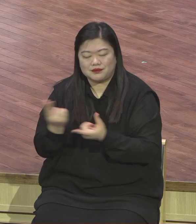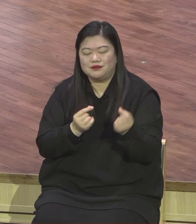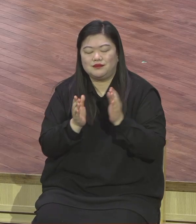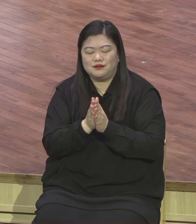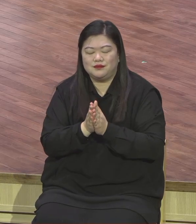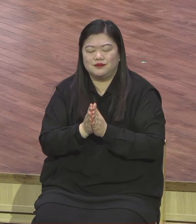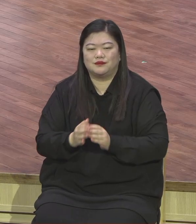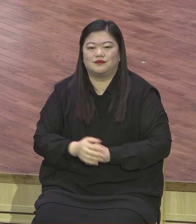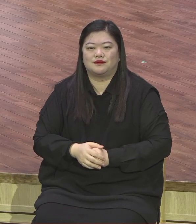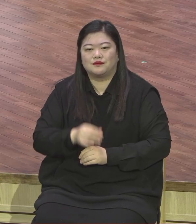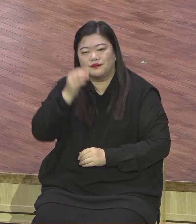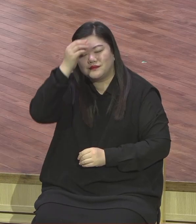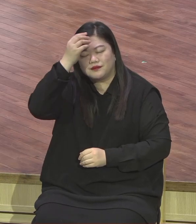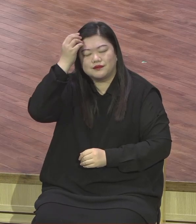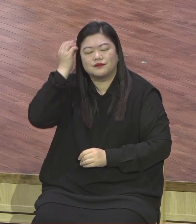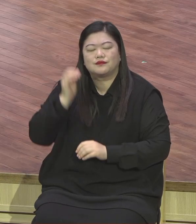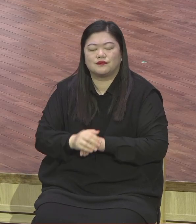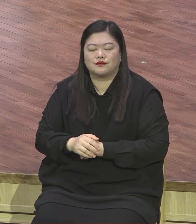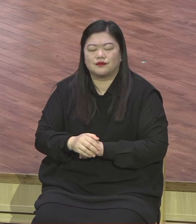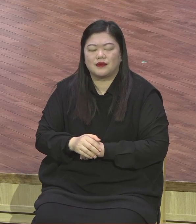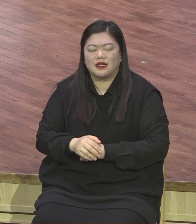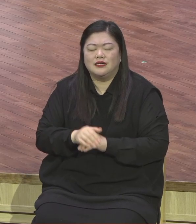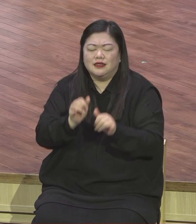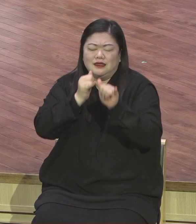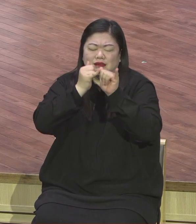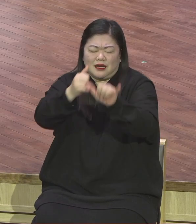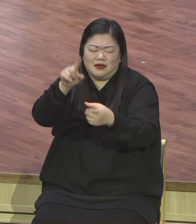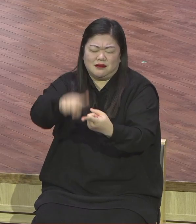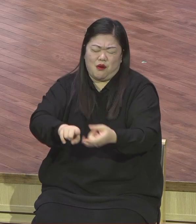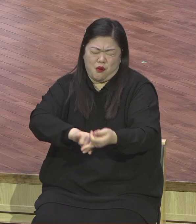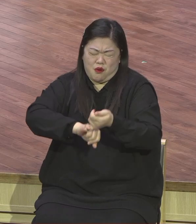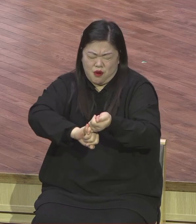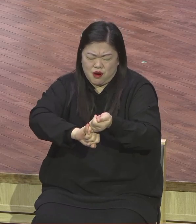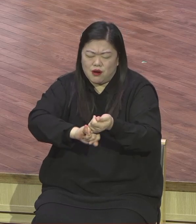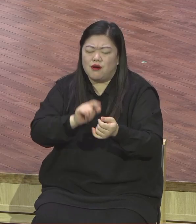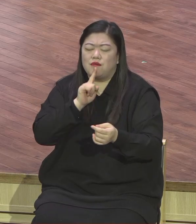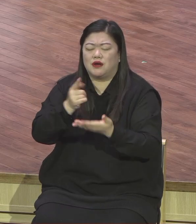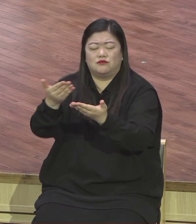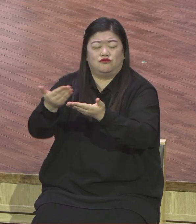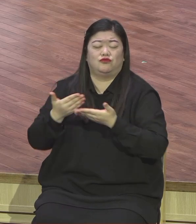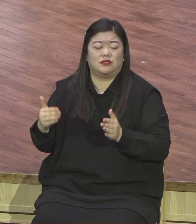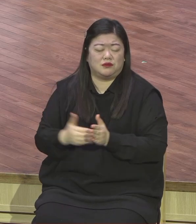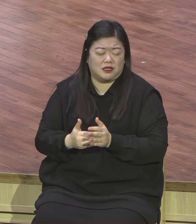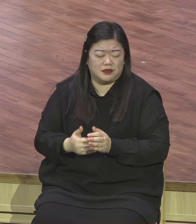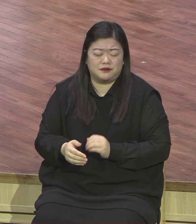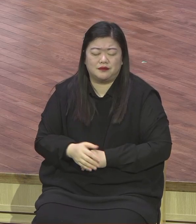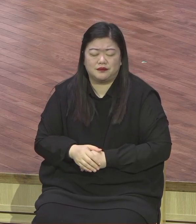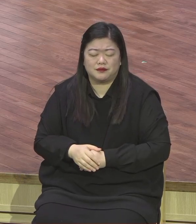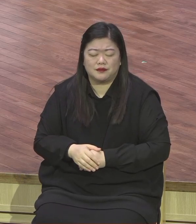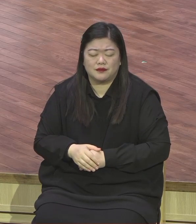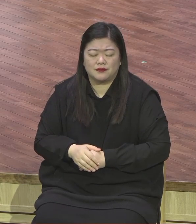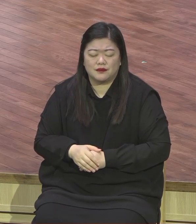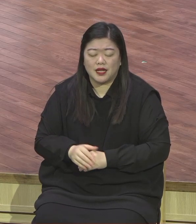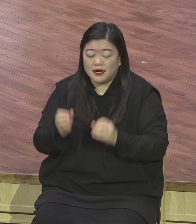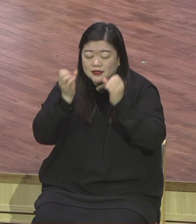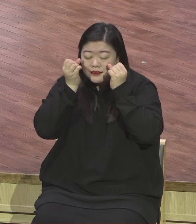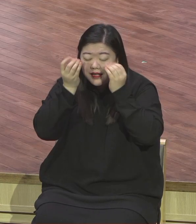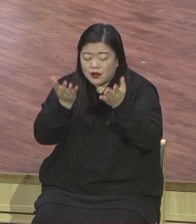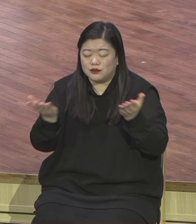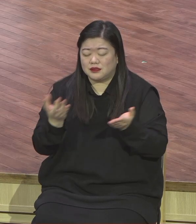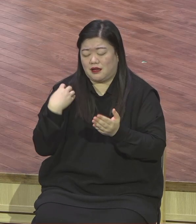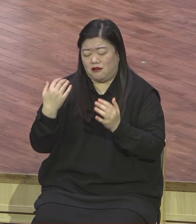결단코 상을 잃지 아니하라고 말씀하신 아버지 하나님 모든 우리 새로운 직분자들이